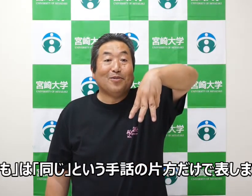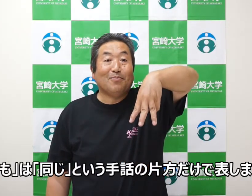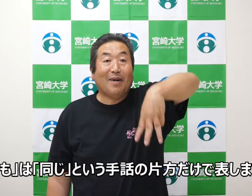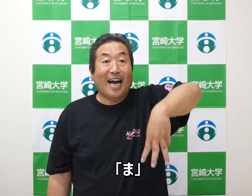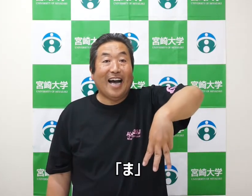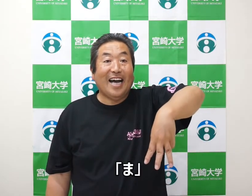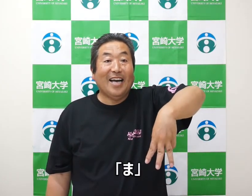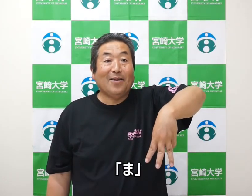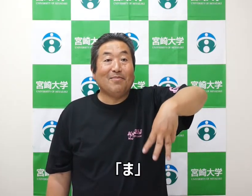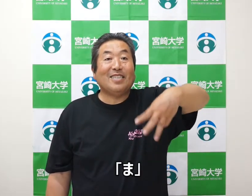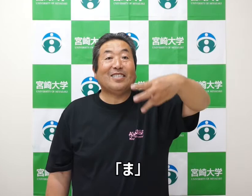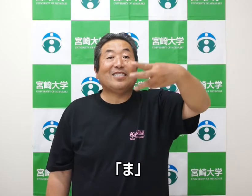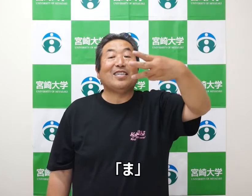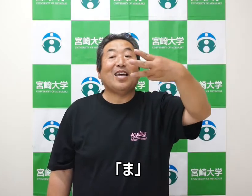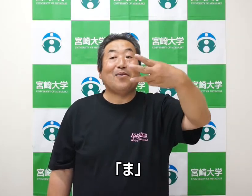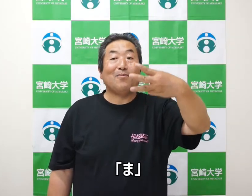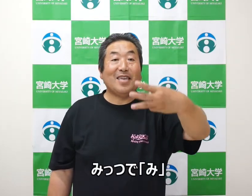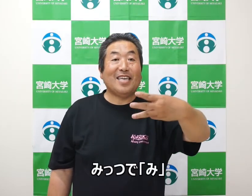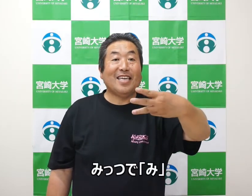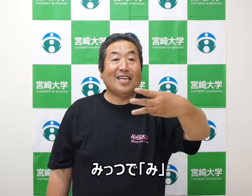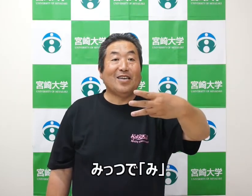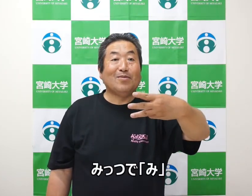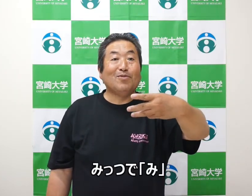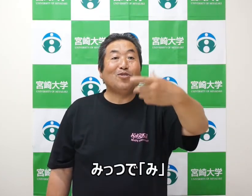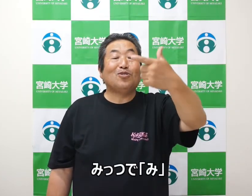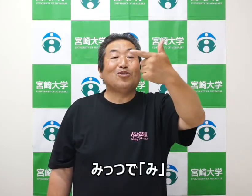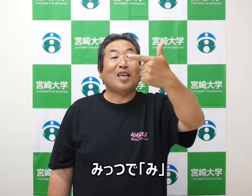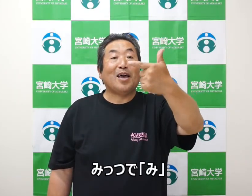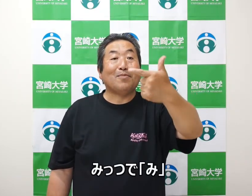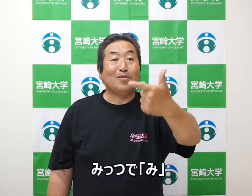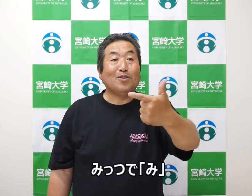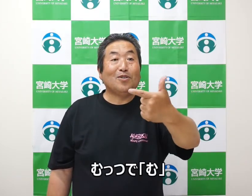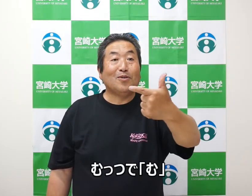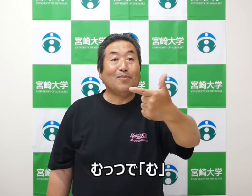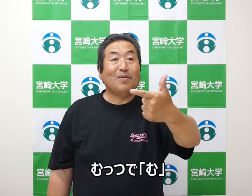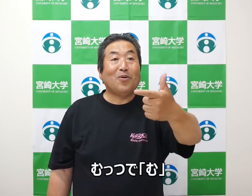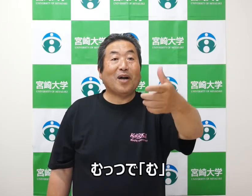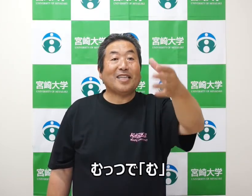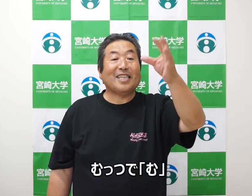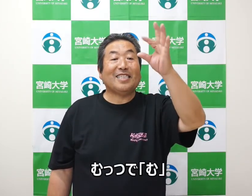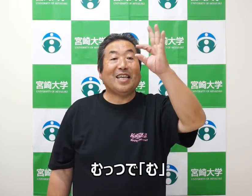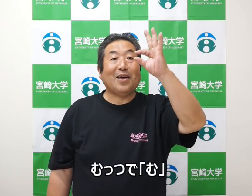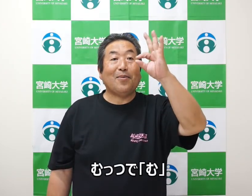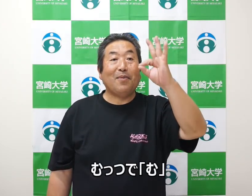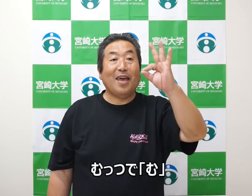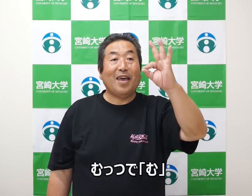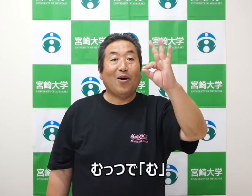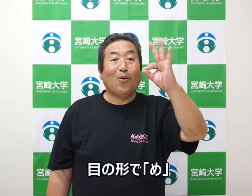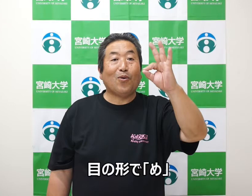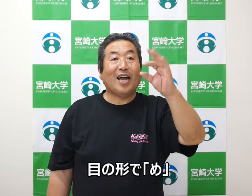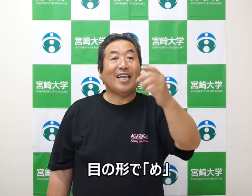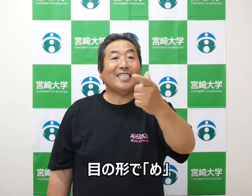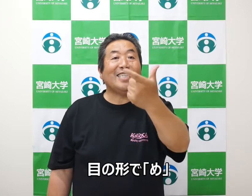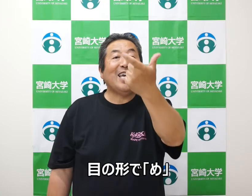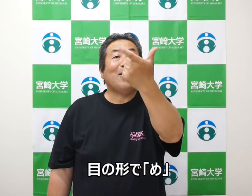ま。三つでみ、六つでむ、目の形でめ、同じで